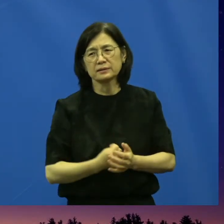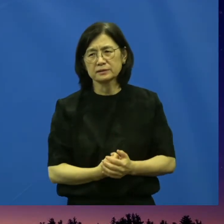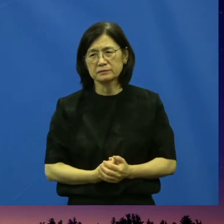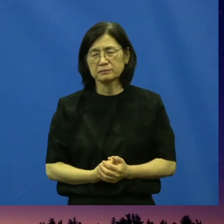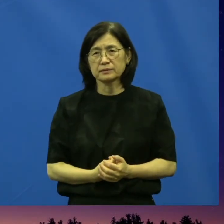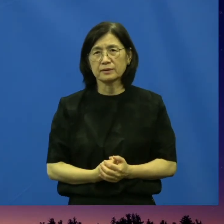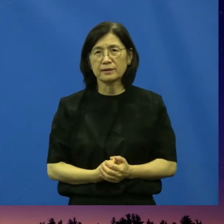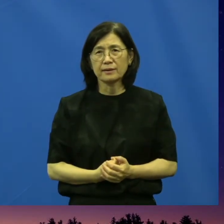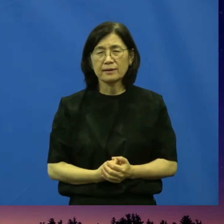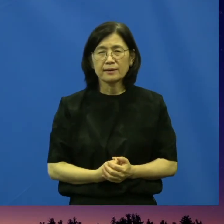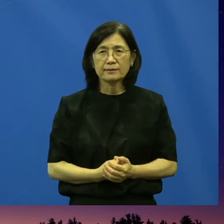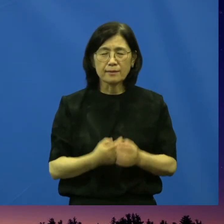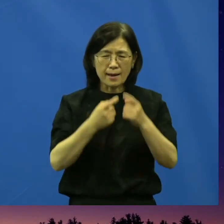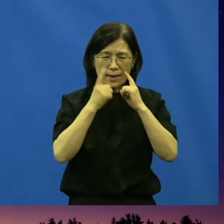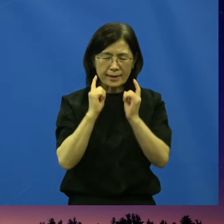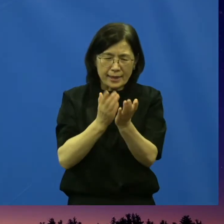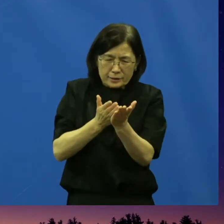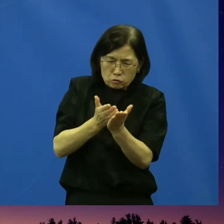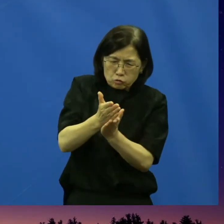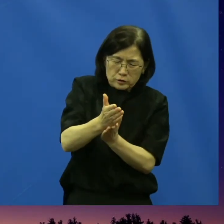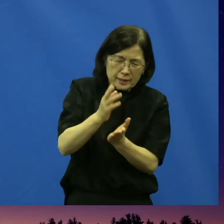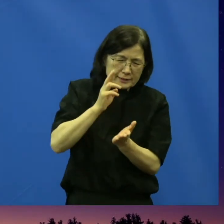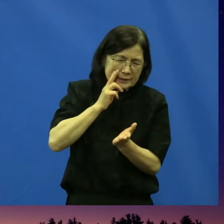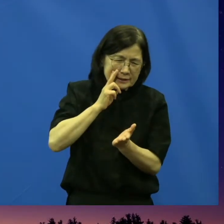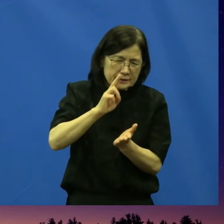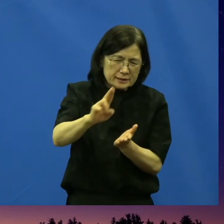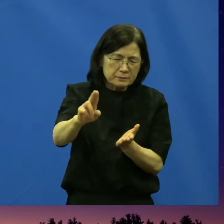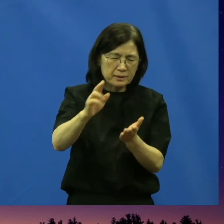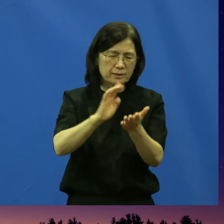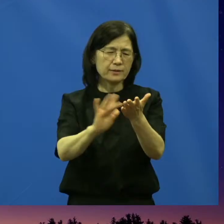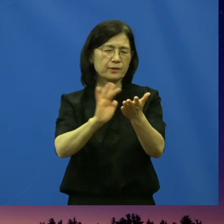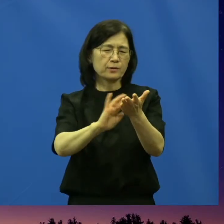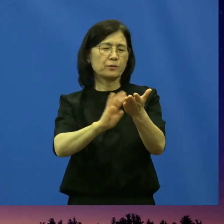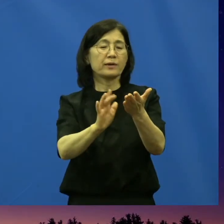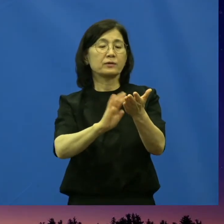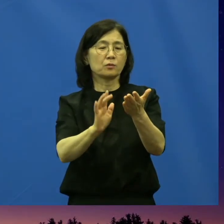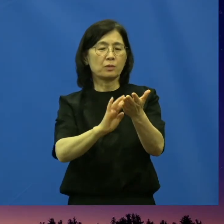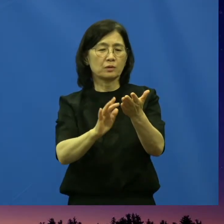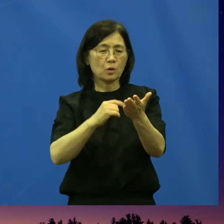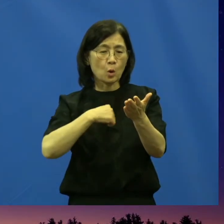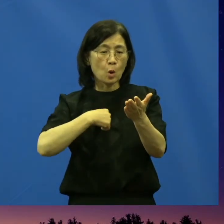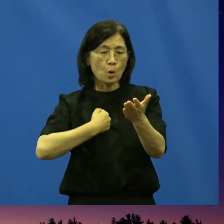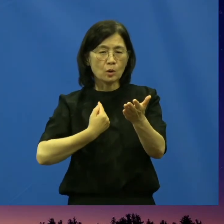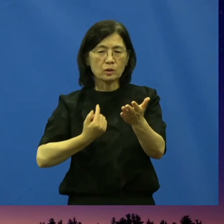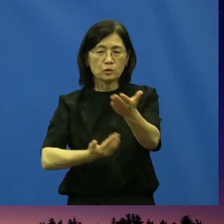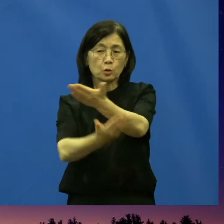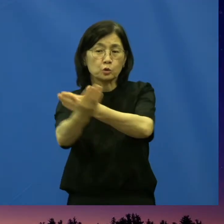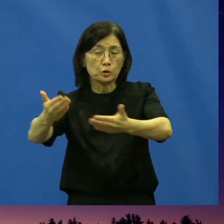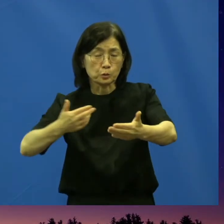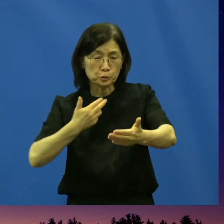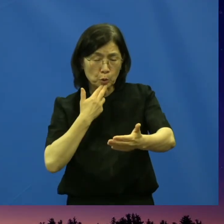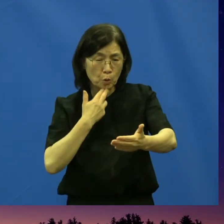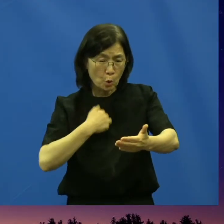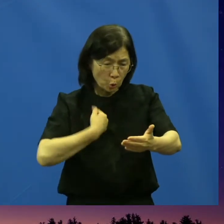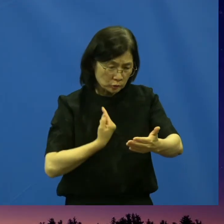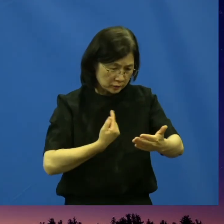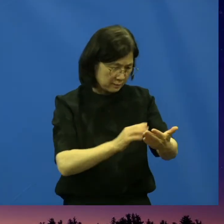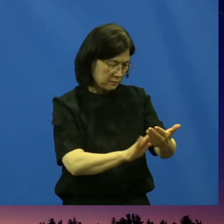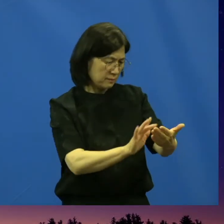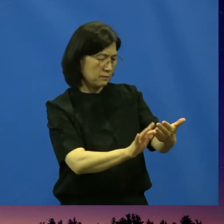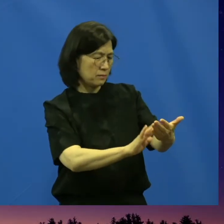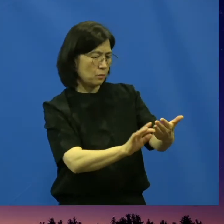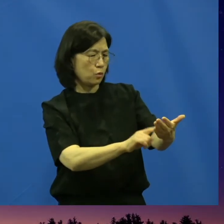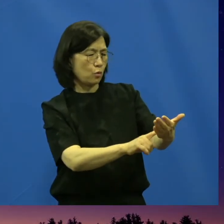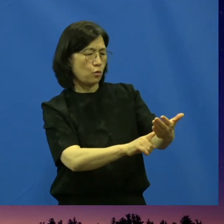개인주의 심화에 부채질을 하는 게 핸드폰이잖아요. 그죠? 핸드폰. 그죠? 핸드폰을 들고 있는 거죠. 홀로